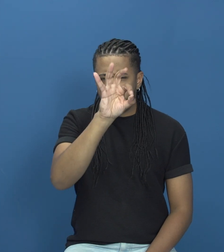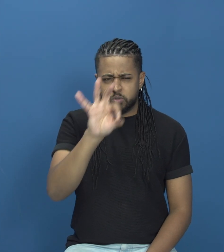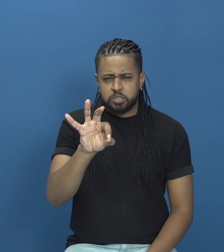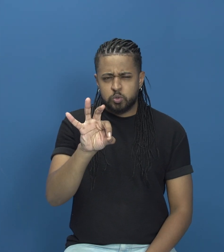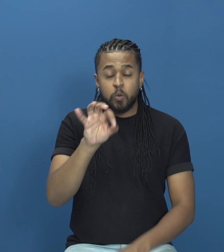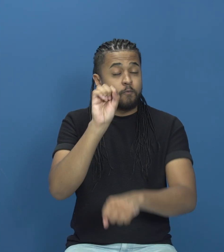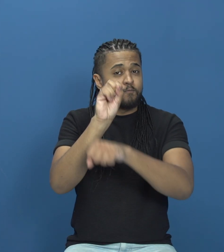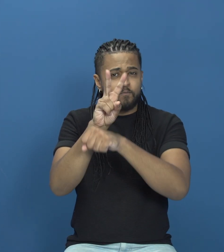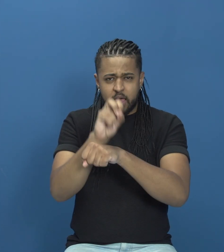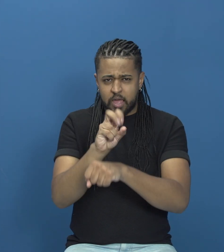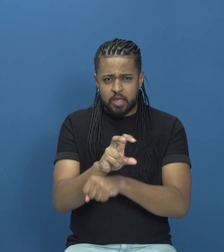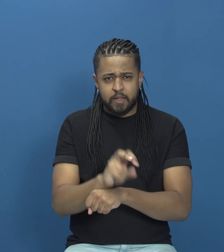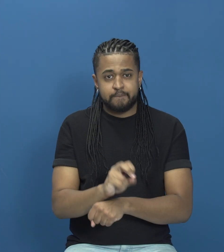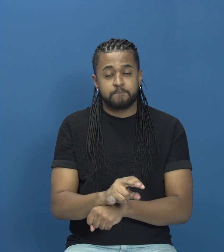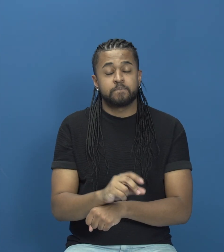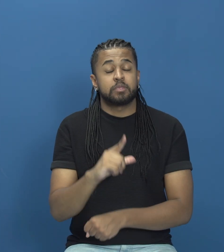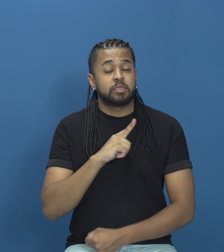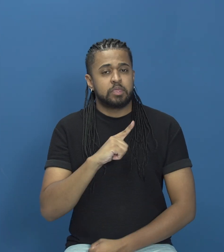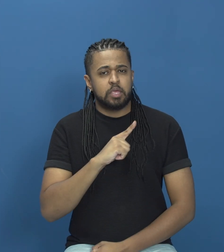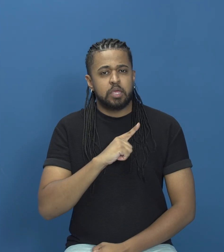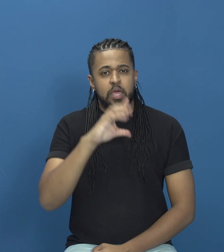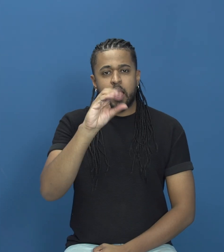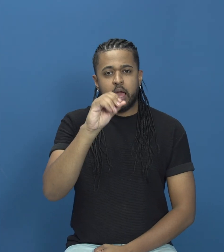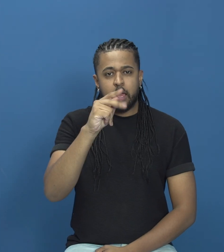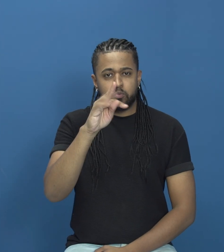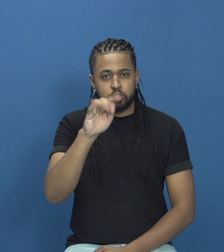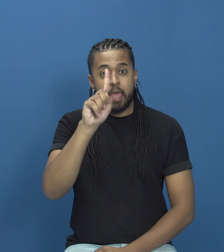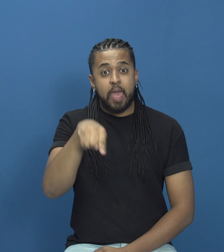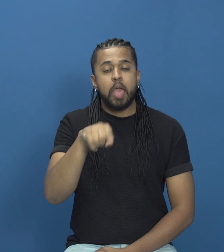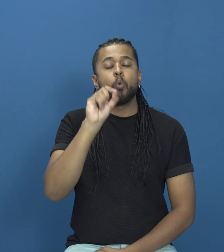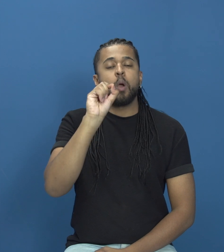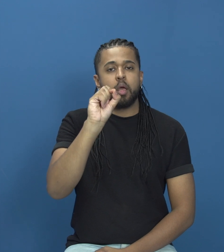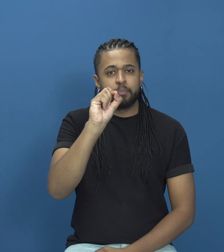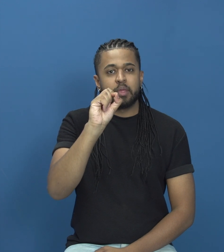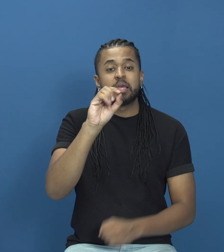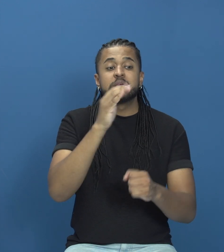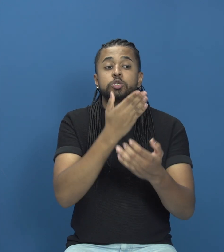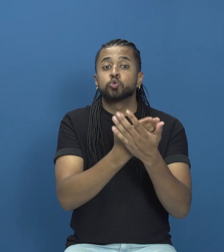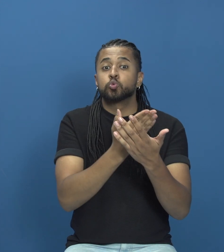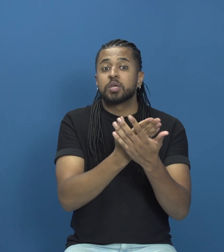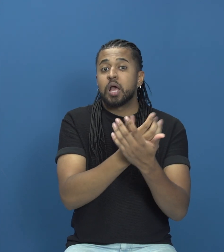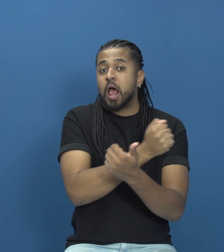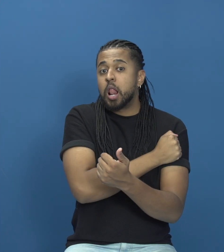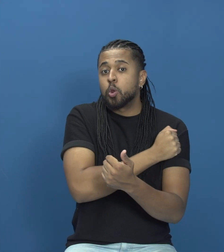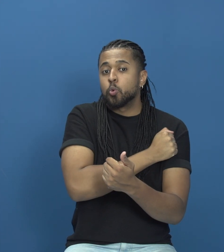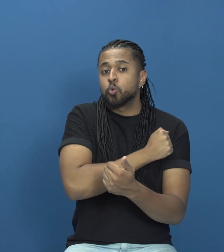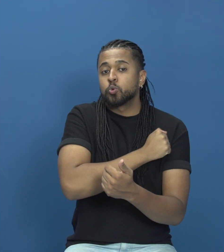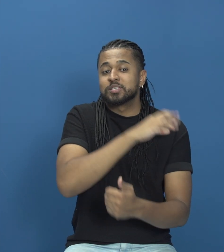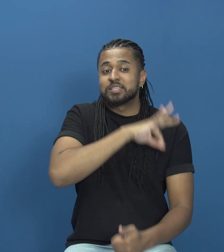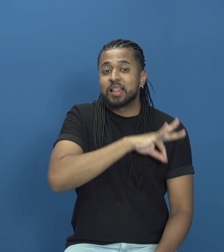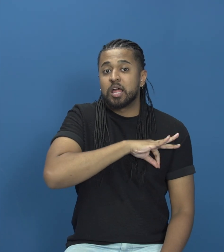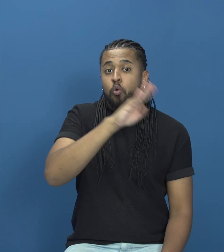50% das vagas que trata o CAPUD são reservadas a estudantes com renda